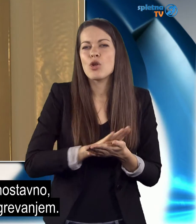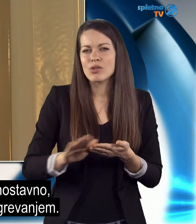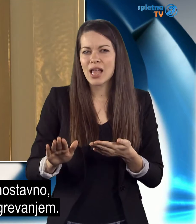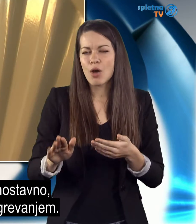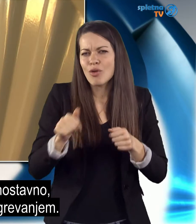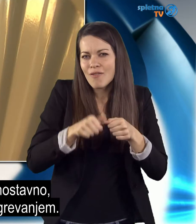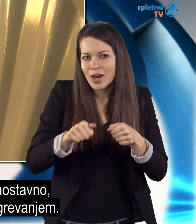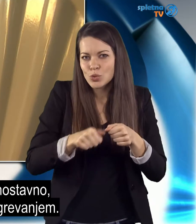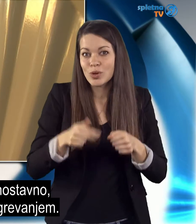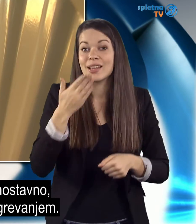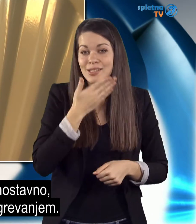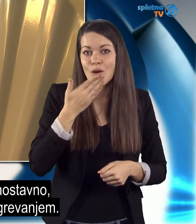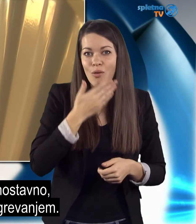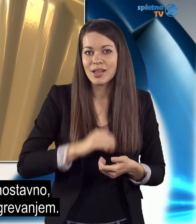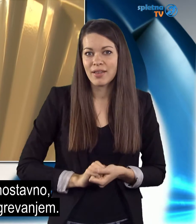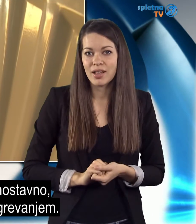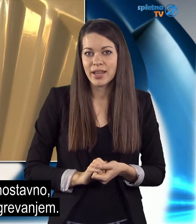ogrevanjem.